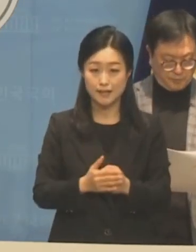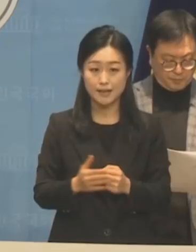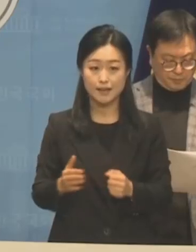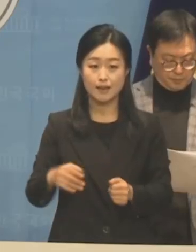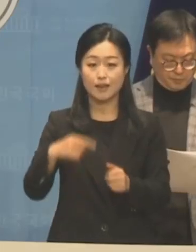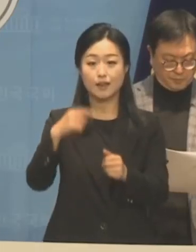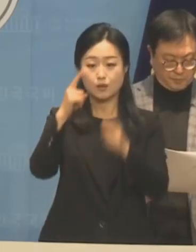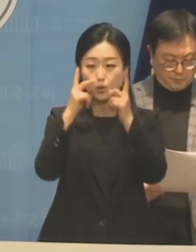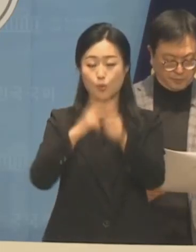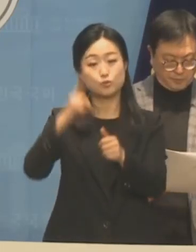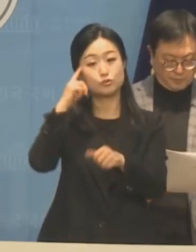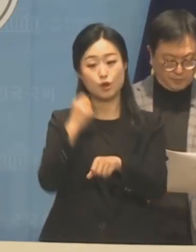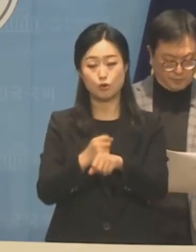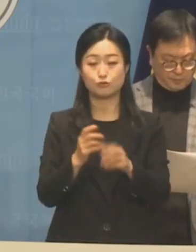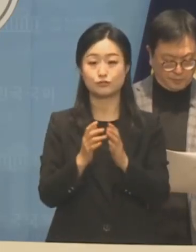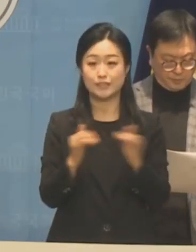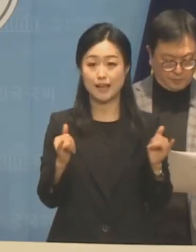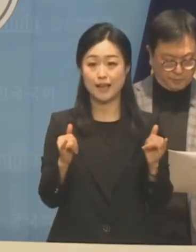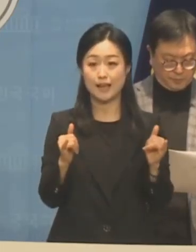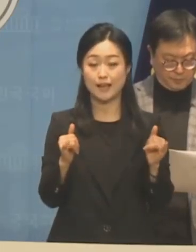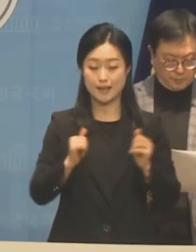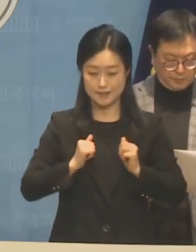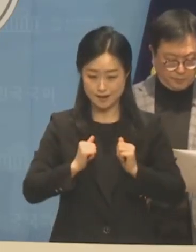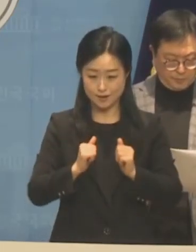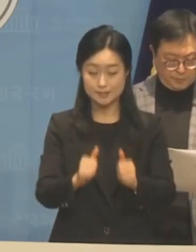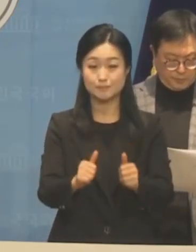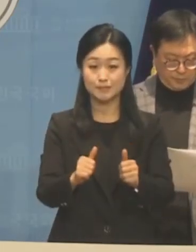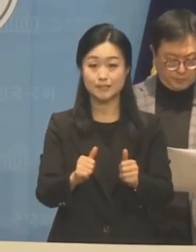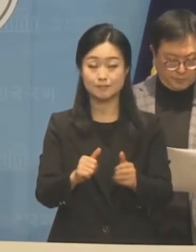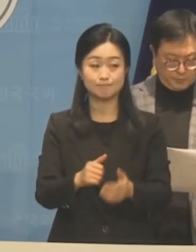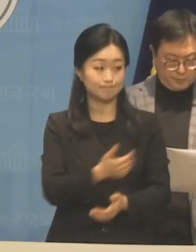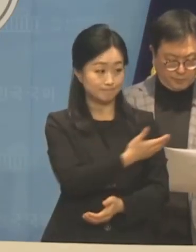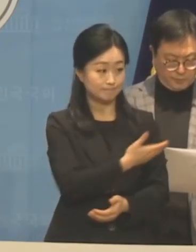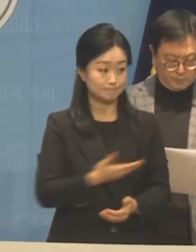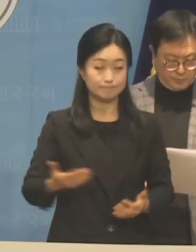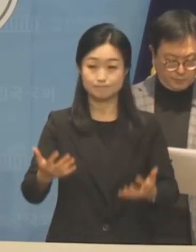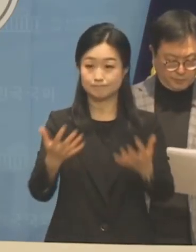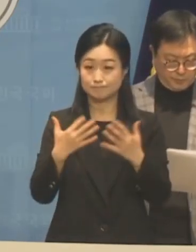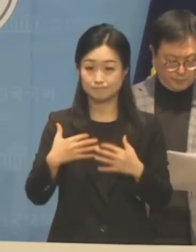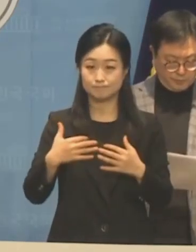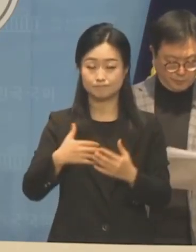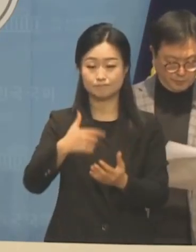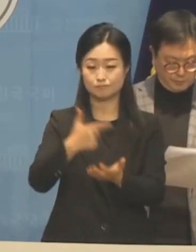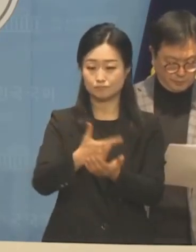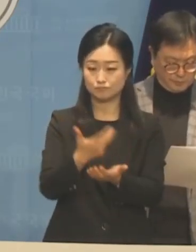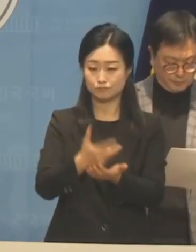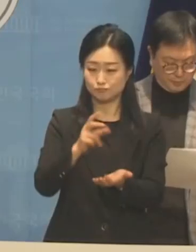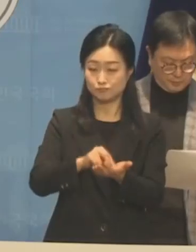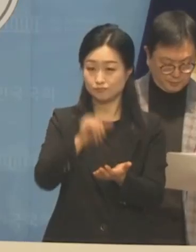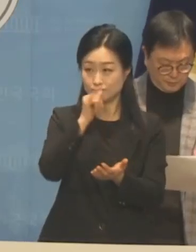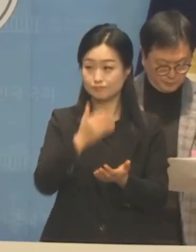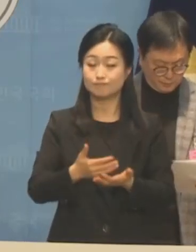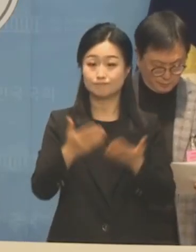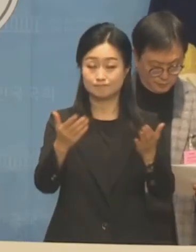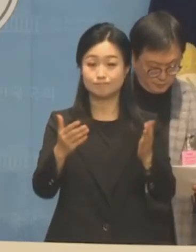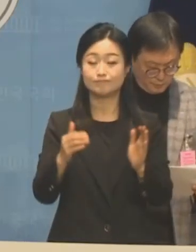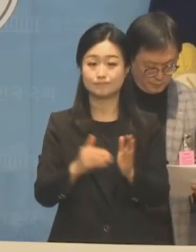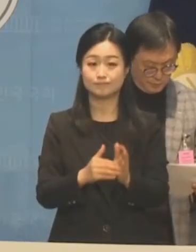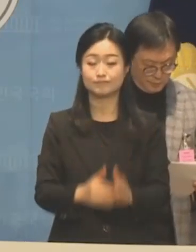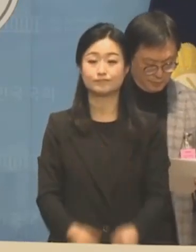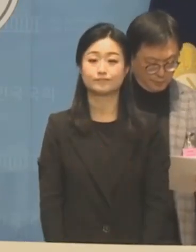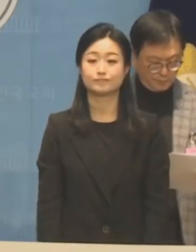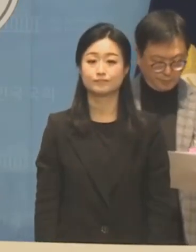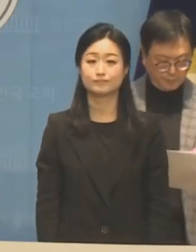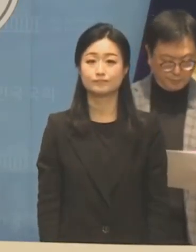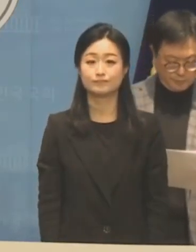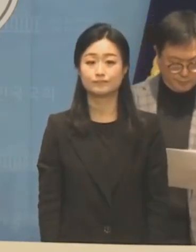교수 연구자들이 이렇게 열심을 내어 이 부정에 대한 문제를 촉구할 수밖에 없었다는 점을 여러분께서 조명해